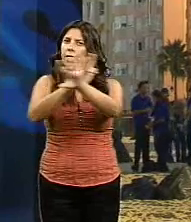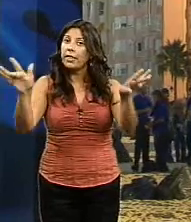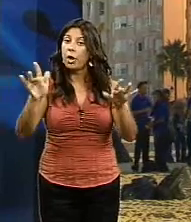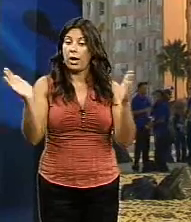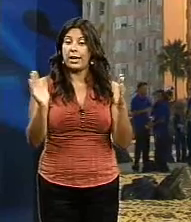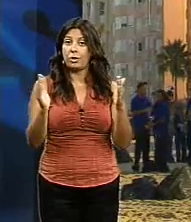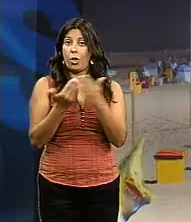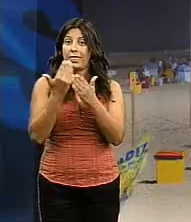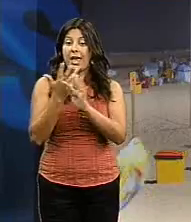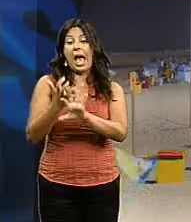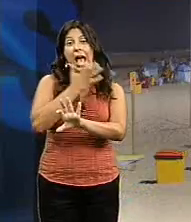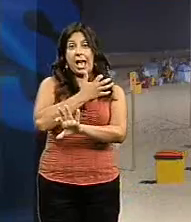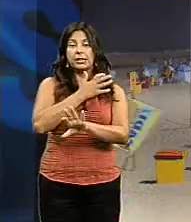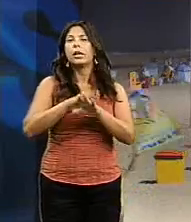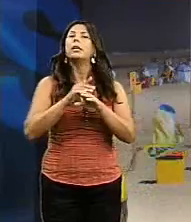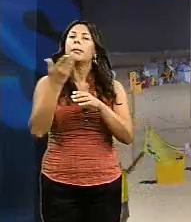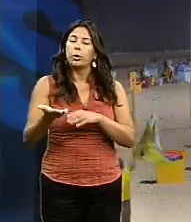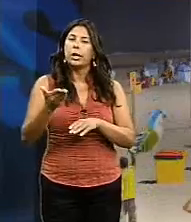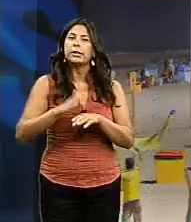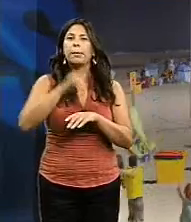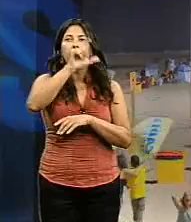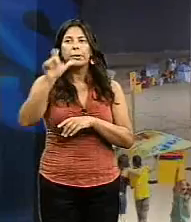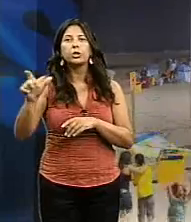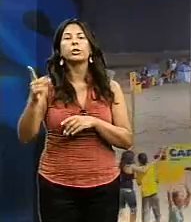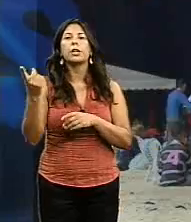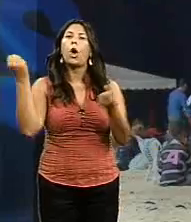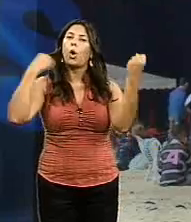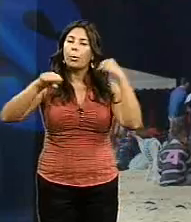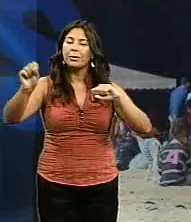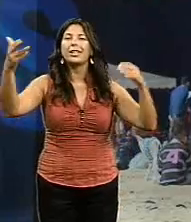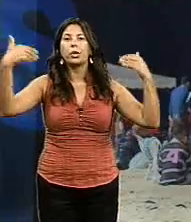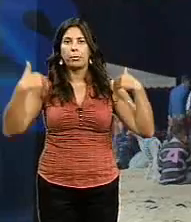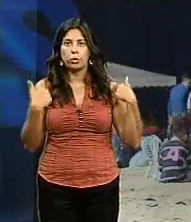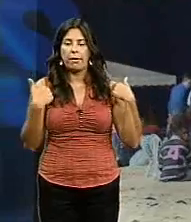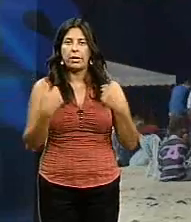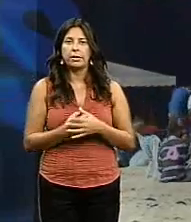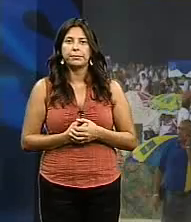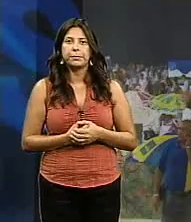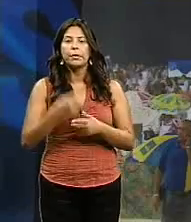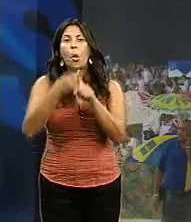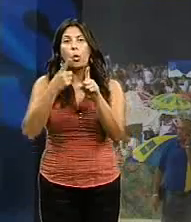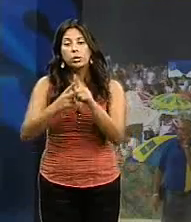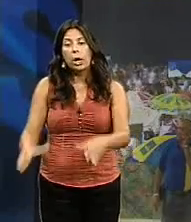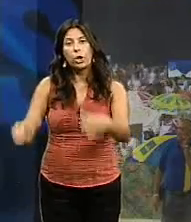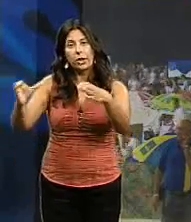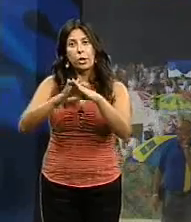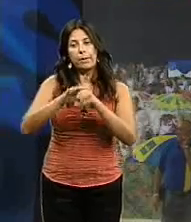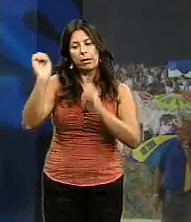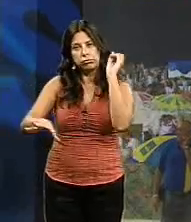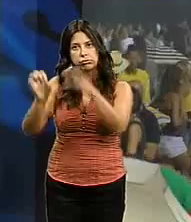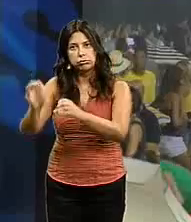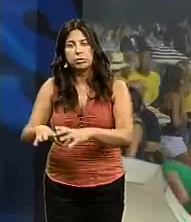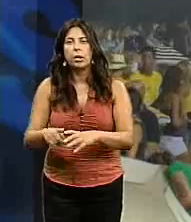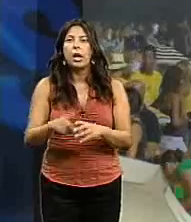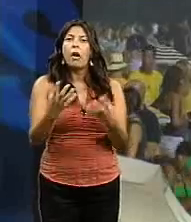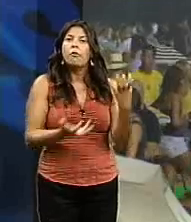estos días previos resultan fundamentales para mantener un comportamiento responsable, utilizar contenedores y papeleras, no encender